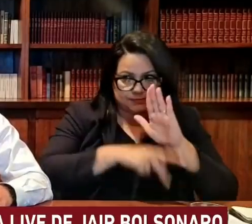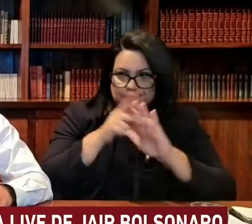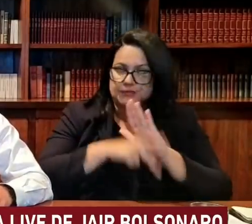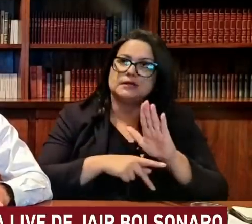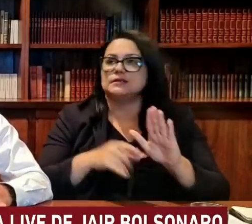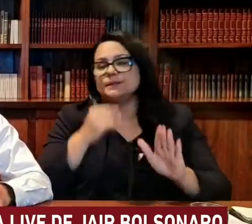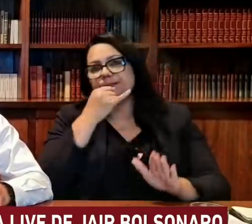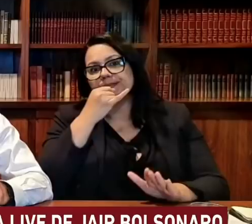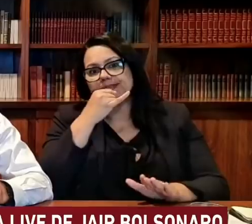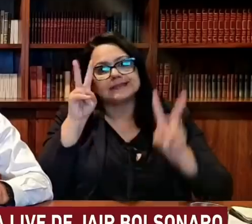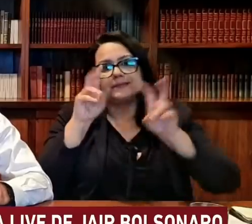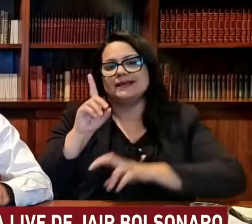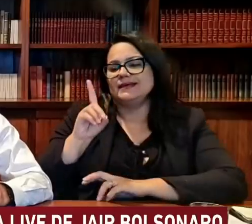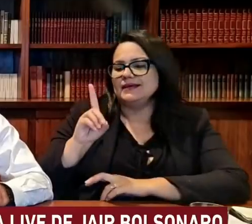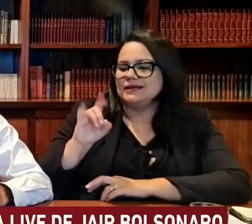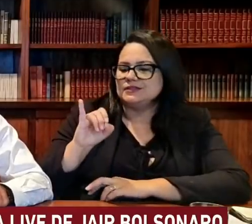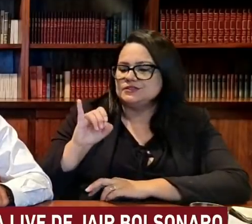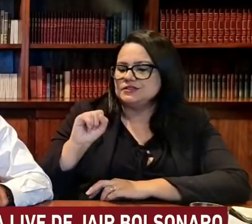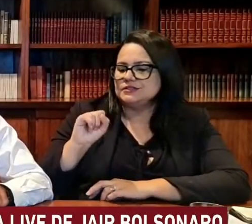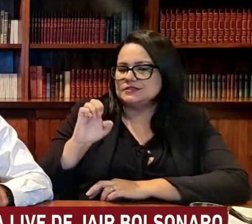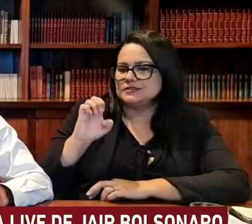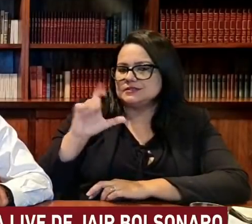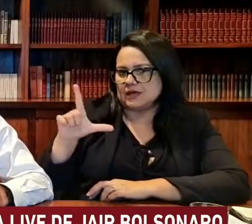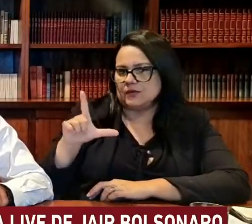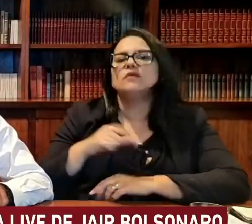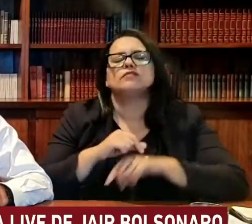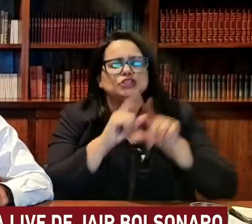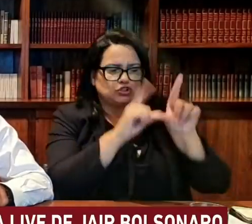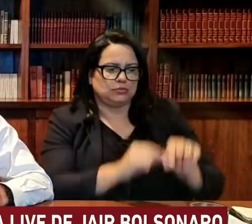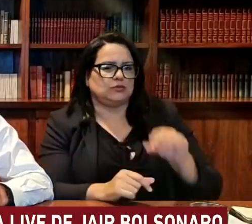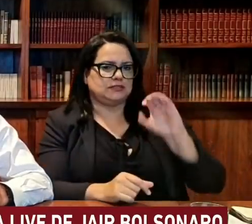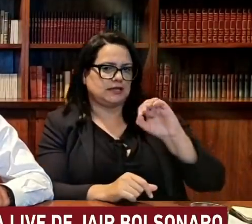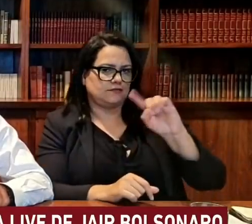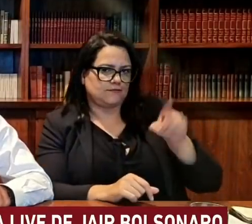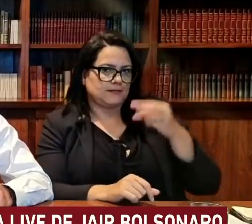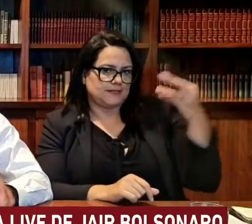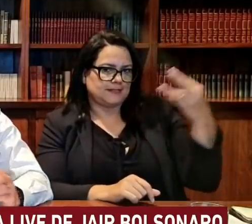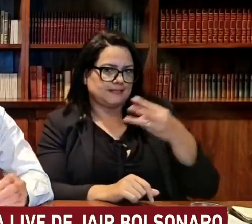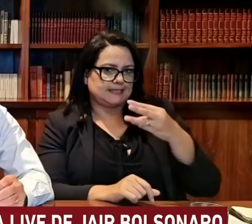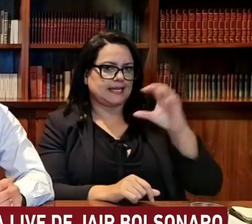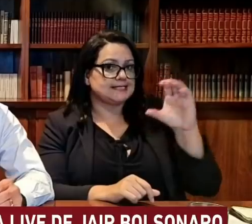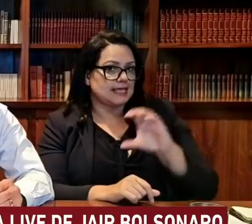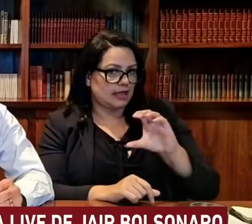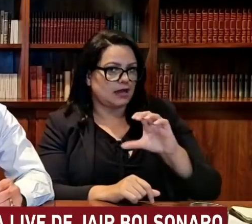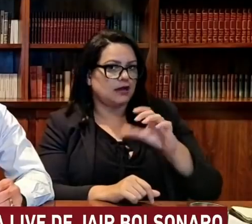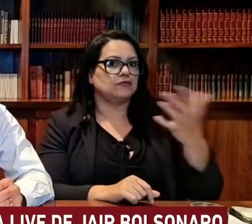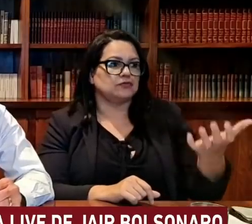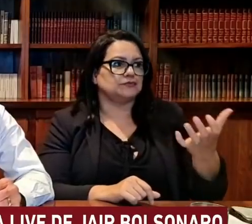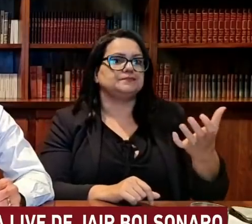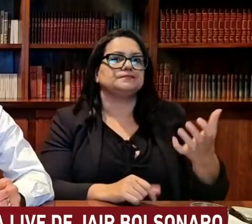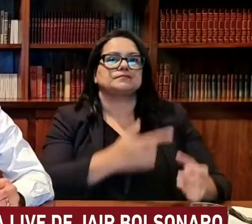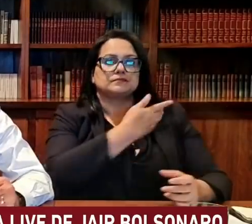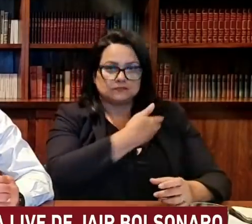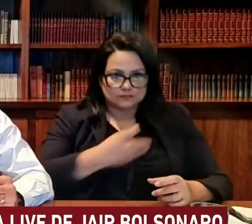na questão do diesel, eu já reduzo em torno de 33 centavos por litro de diesel. Os governadores, no